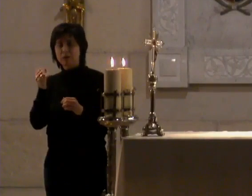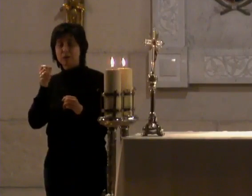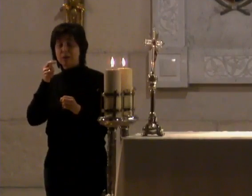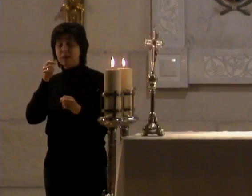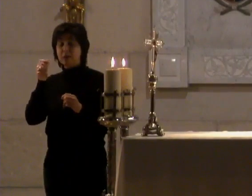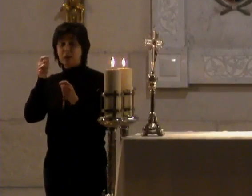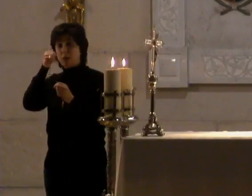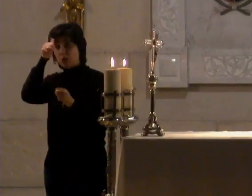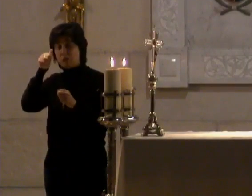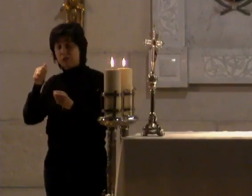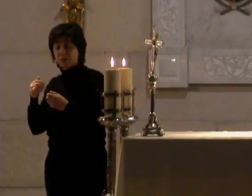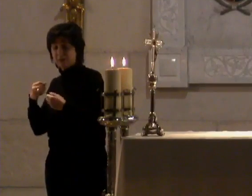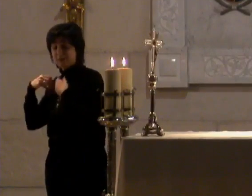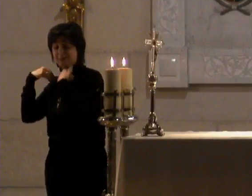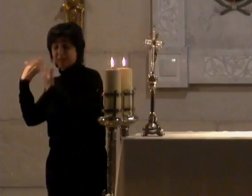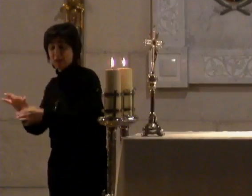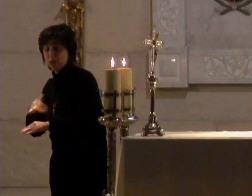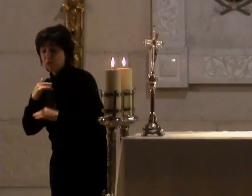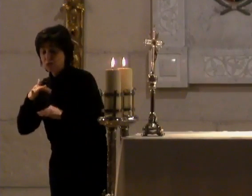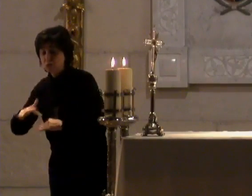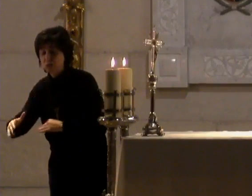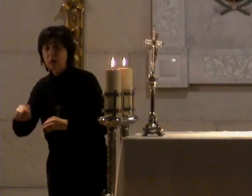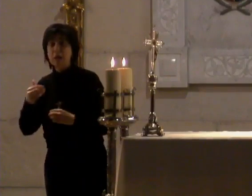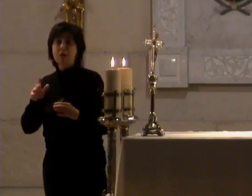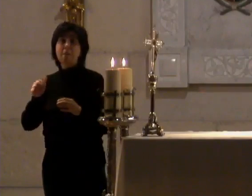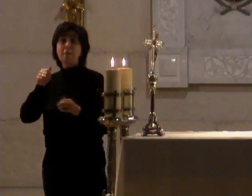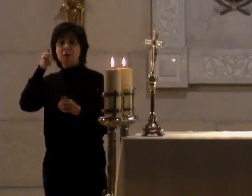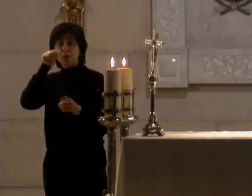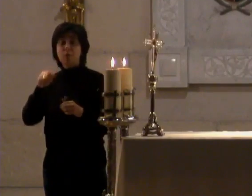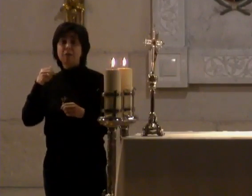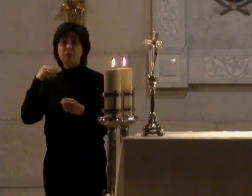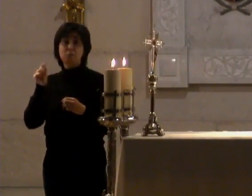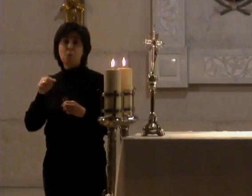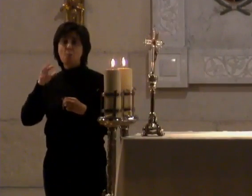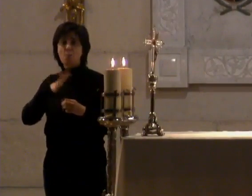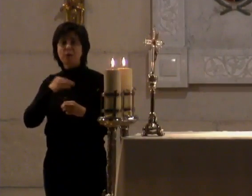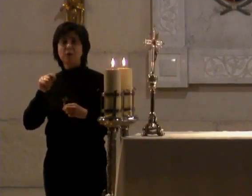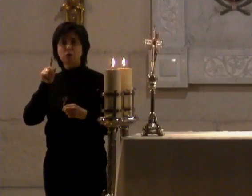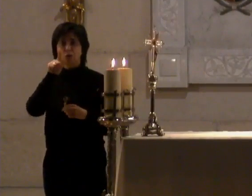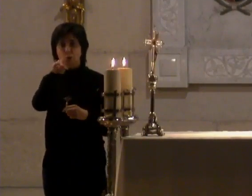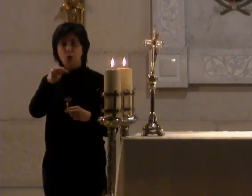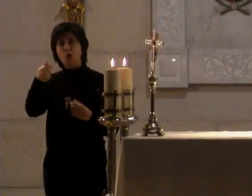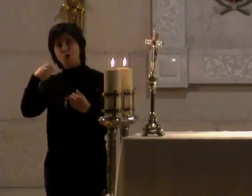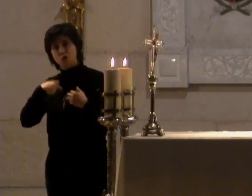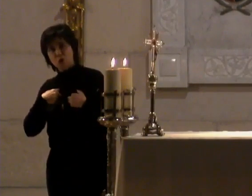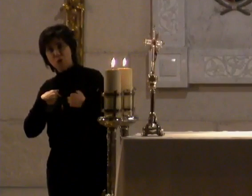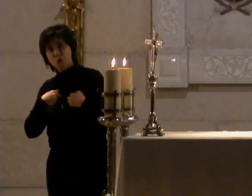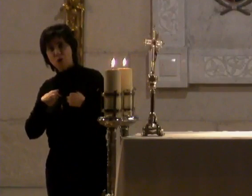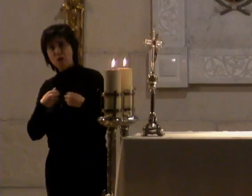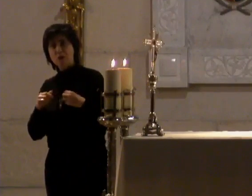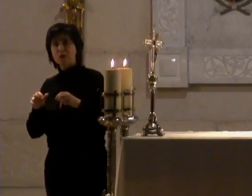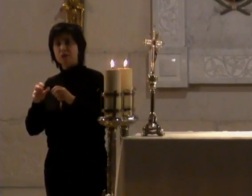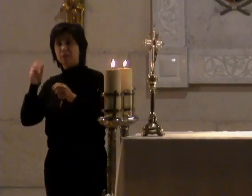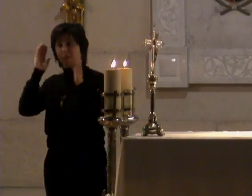suelo. Pero este hombre, que puede ser tú y yo, queridos hermanos, bajó de su